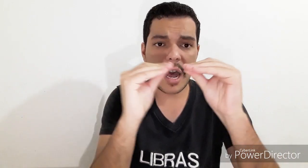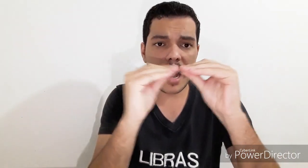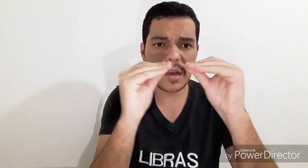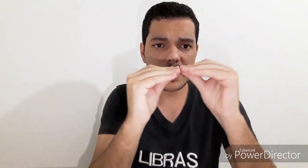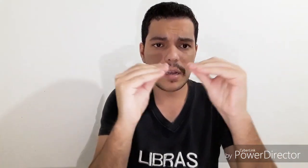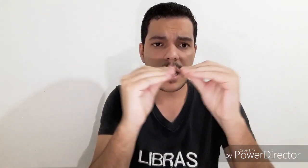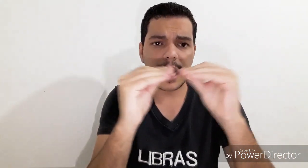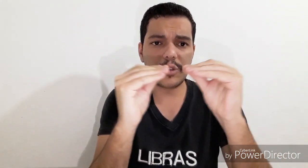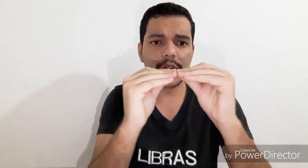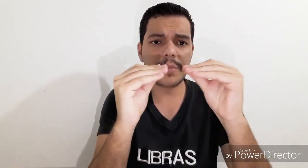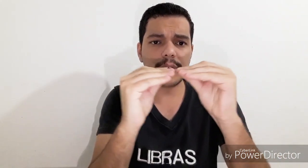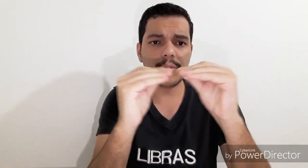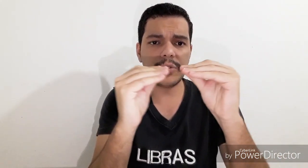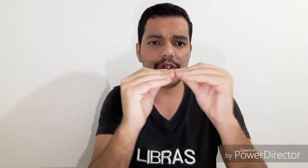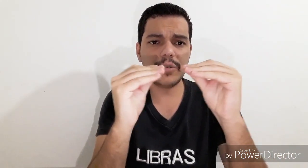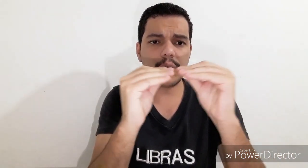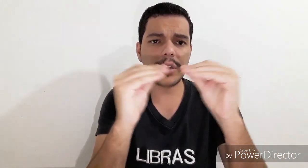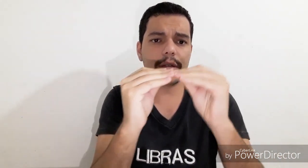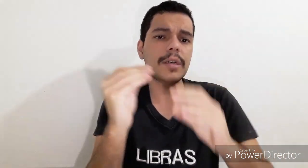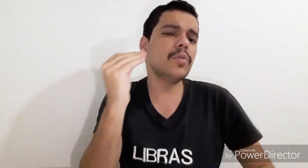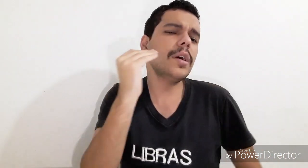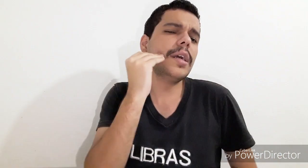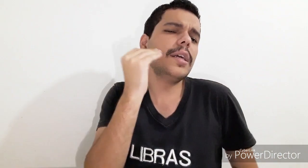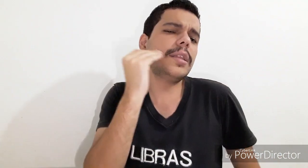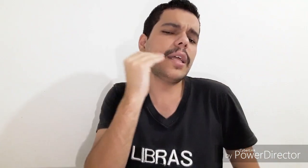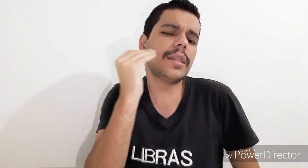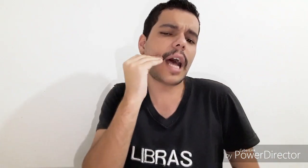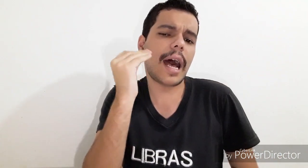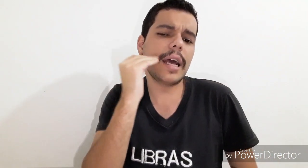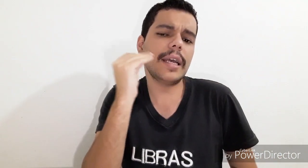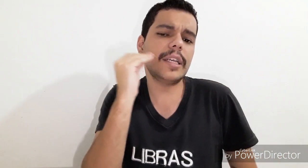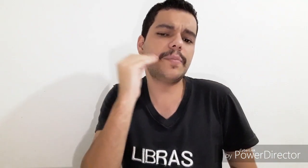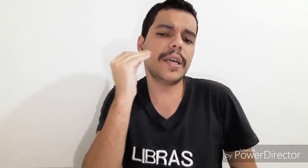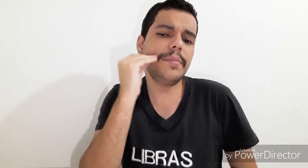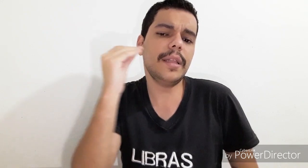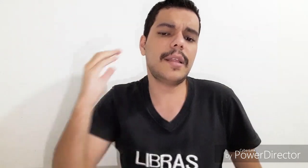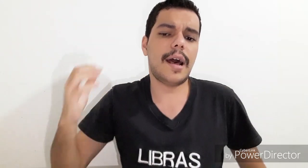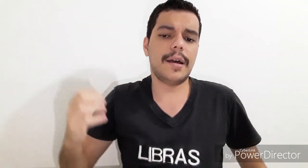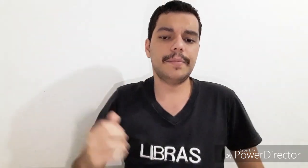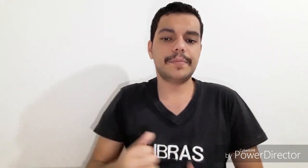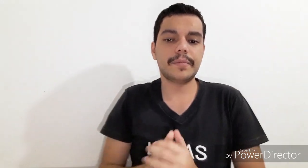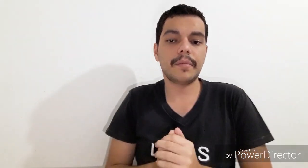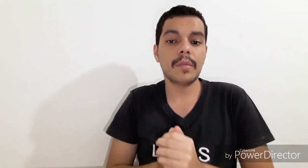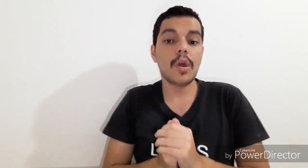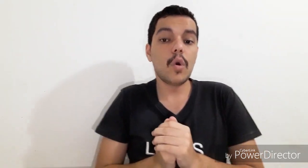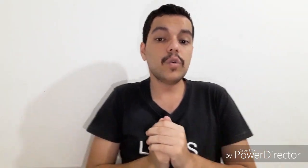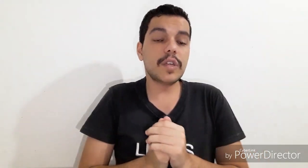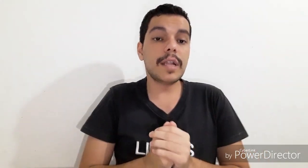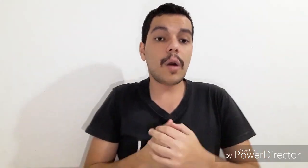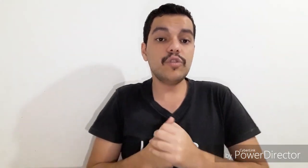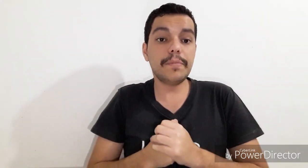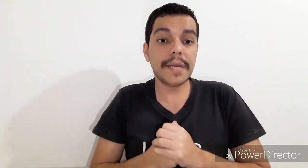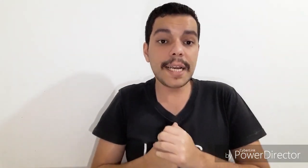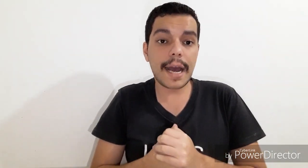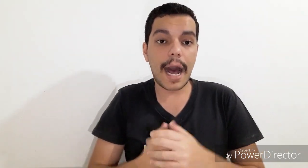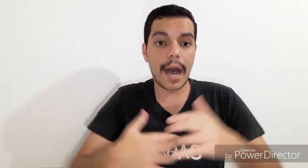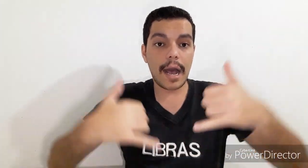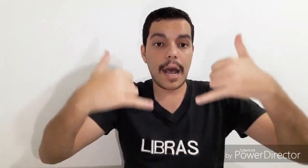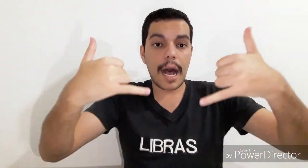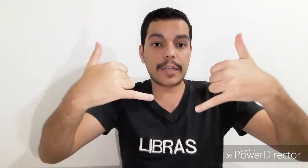Beijar, as duas mãos em montinho encostando, e tentar, experimentar. O sinal de brincar, as